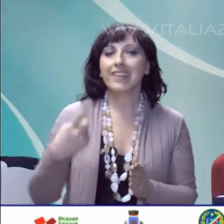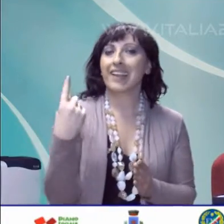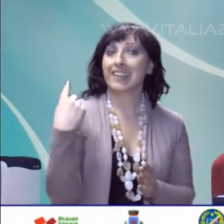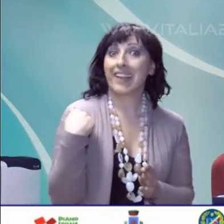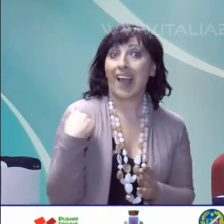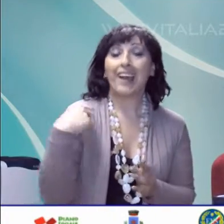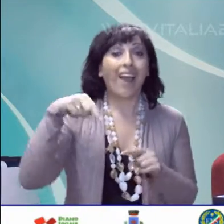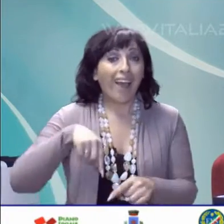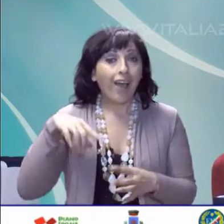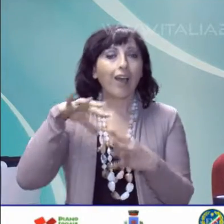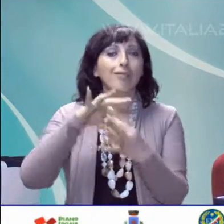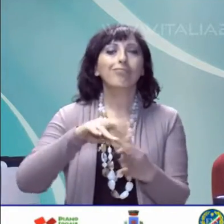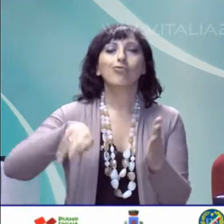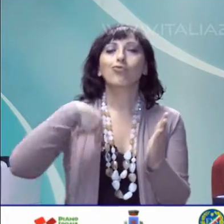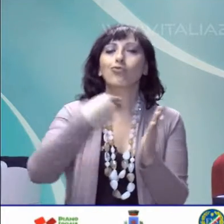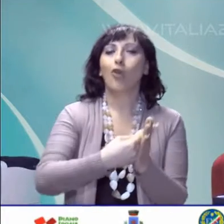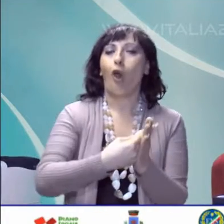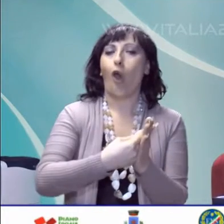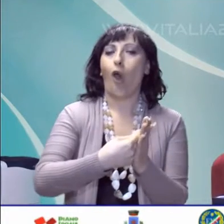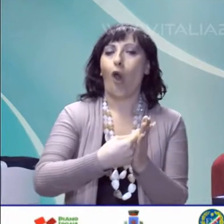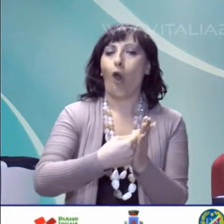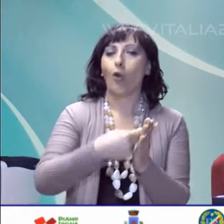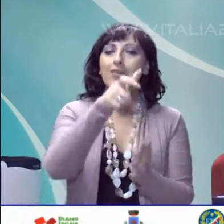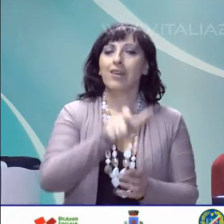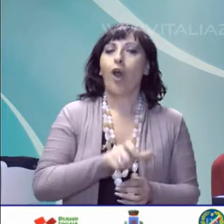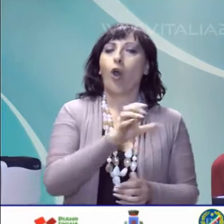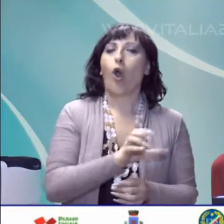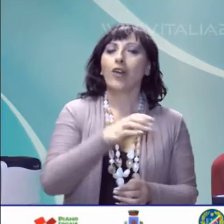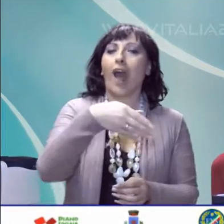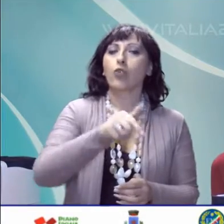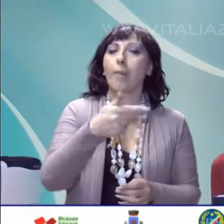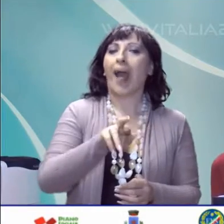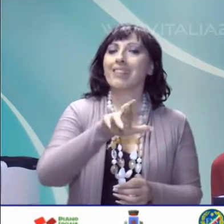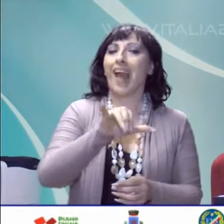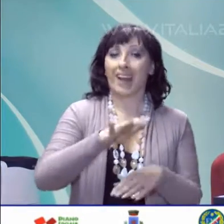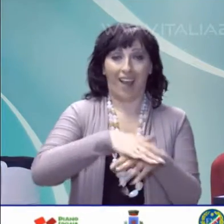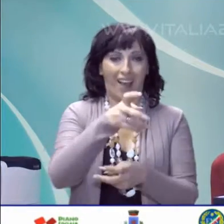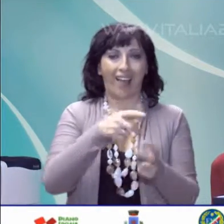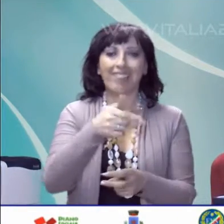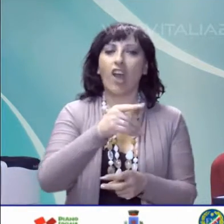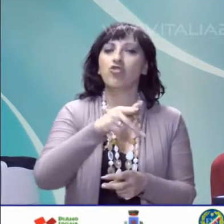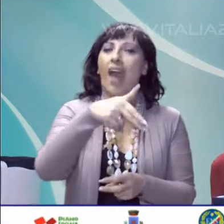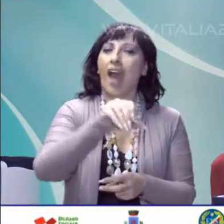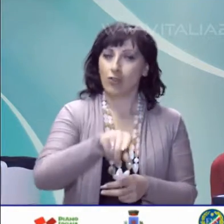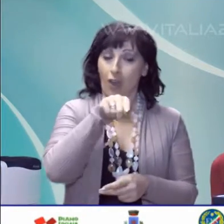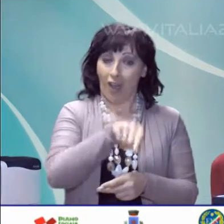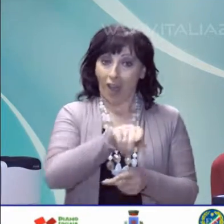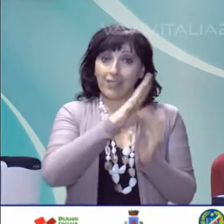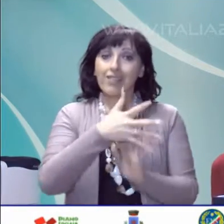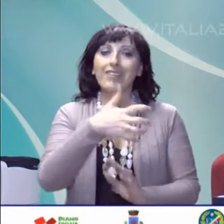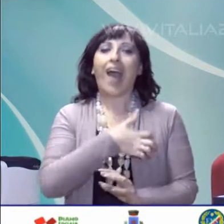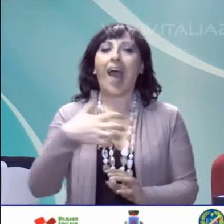ha ufficializzato la nomina del teggianese Corrado Matera quale assessore allo sviluppo